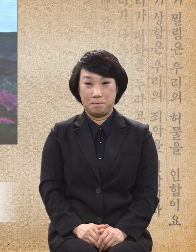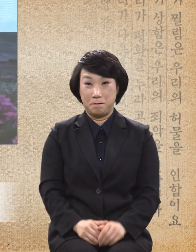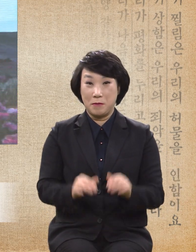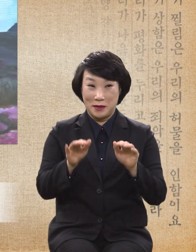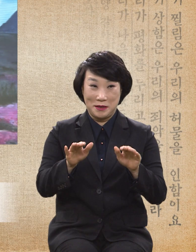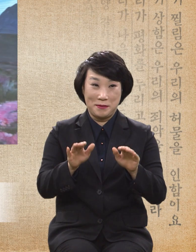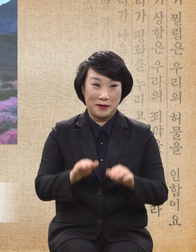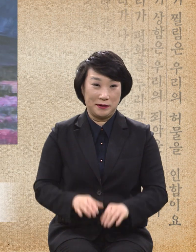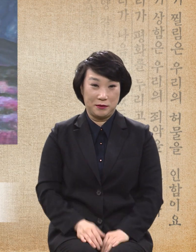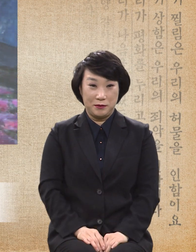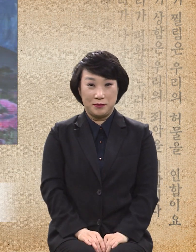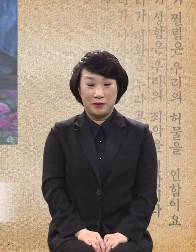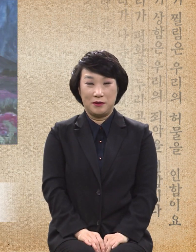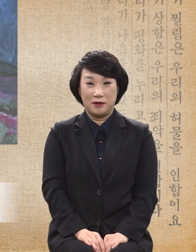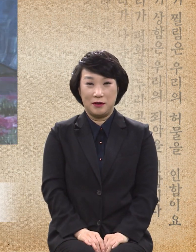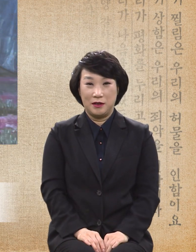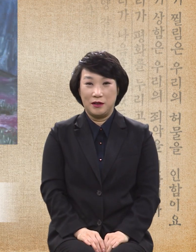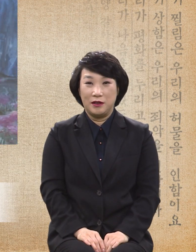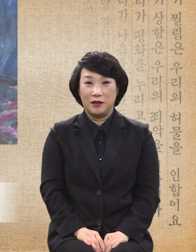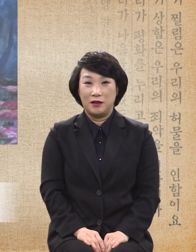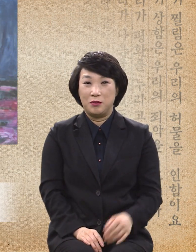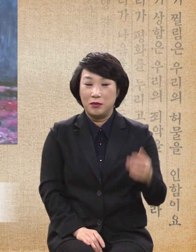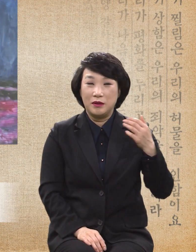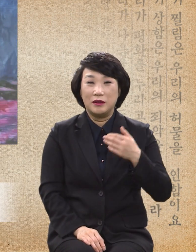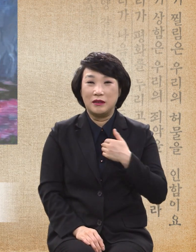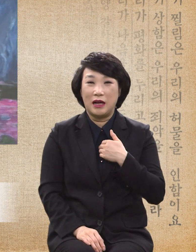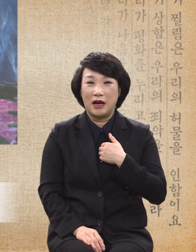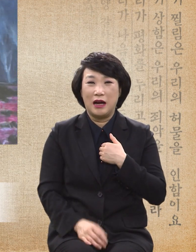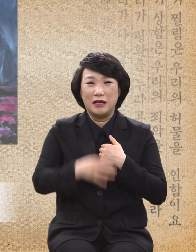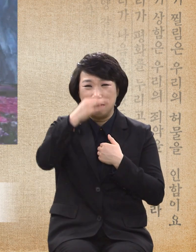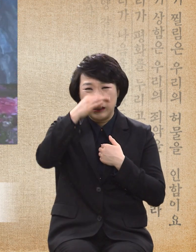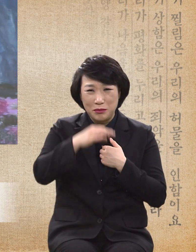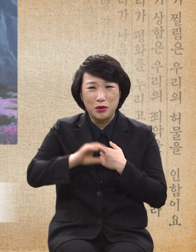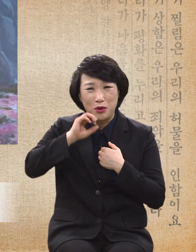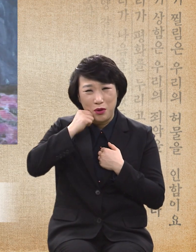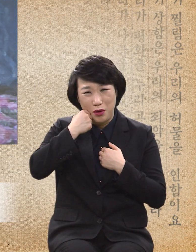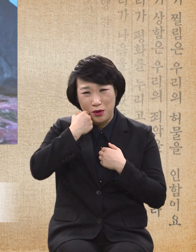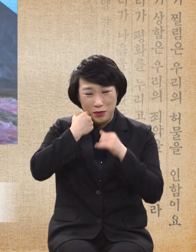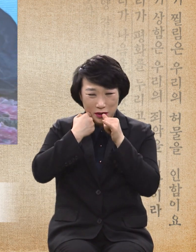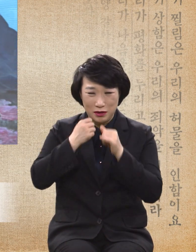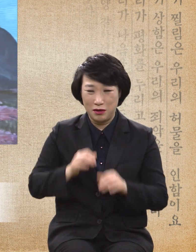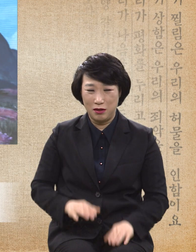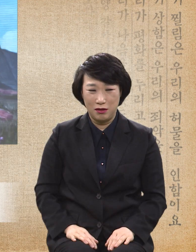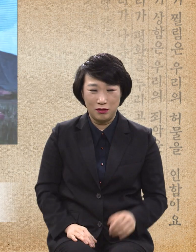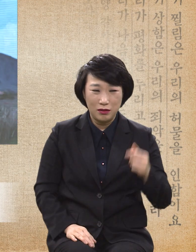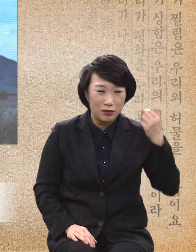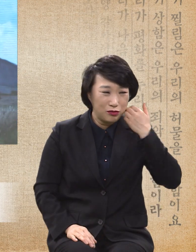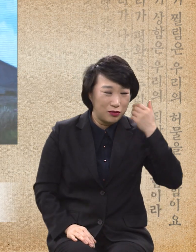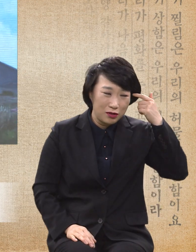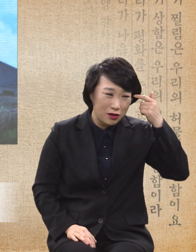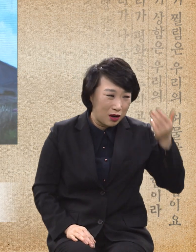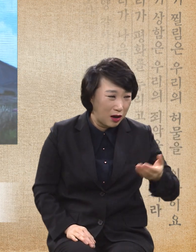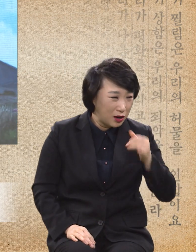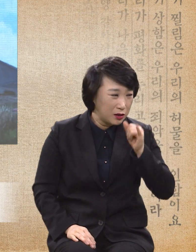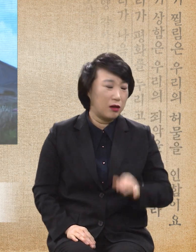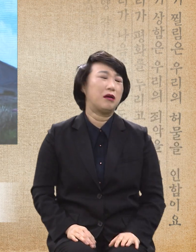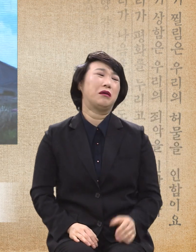이번에도 그랬대요. 목사님 힘들고 어렵지요. 그렇다. 근데